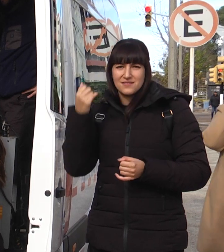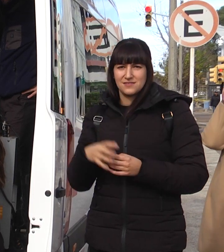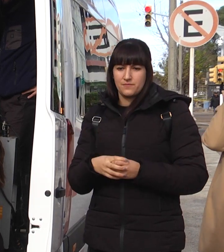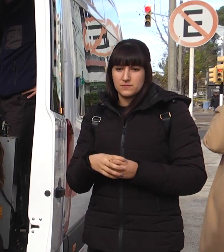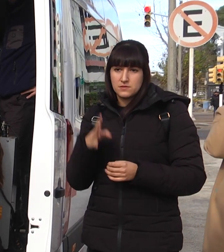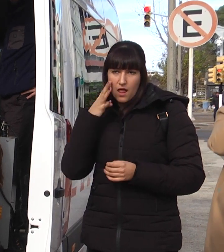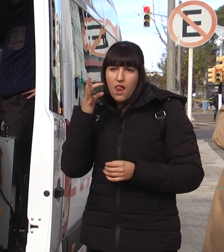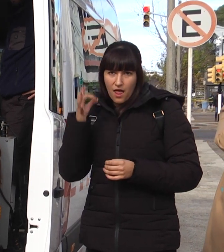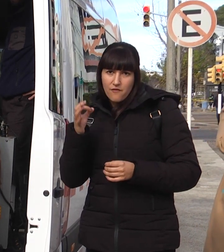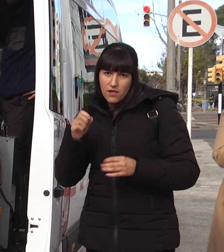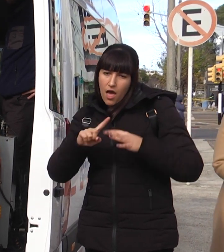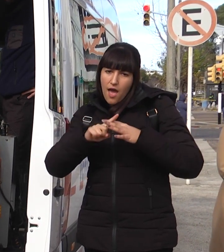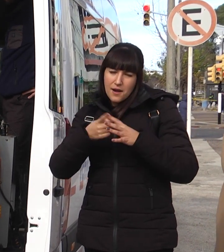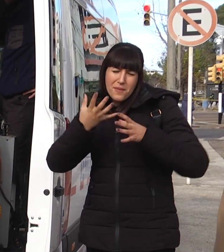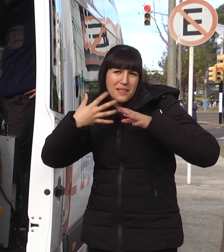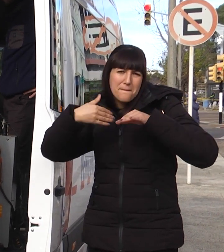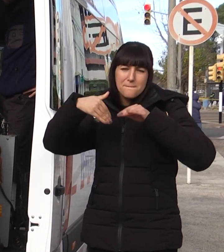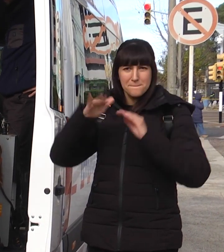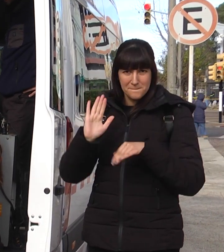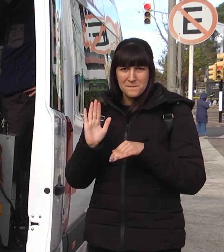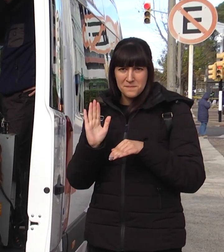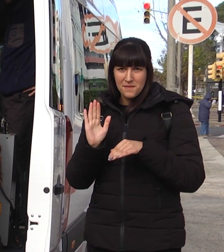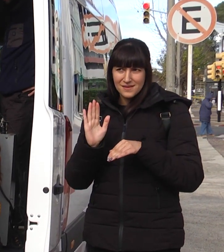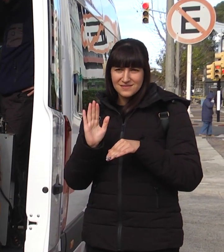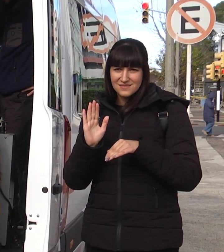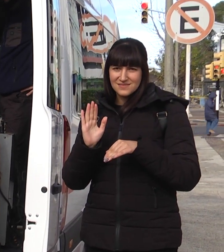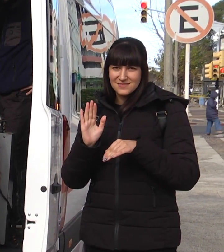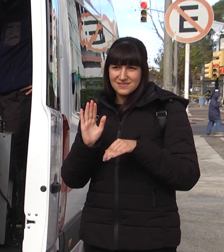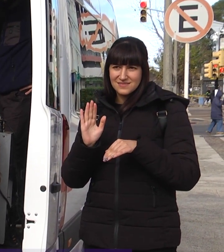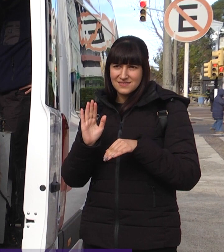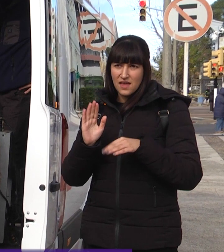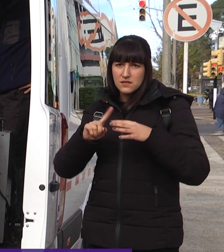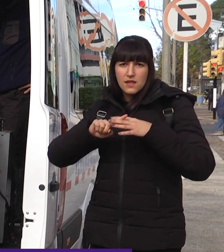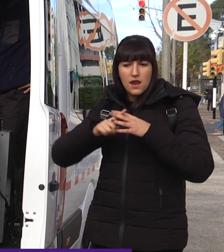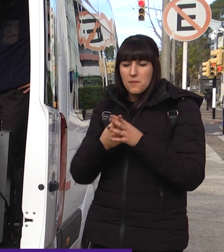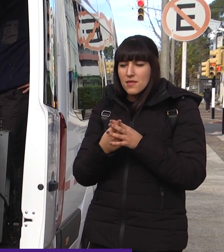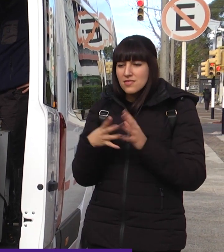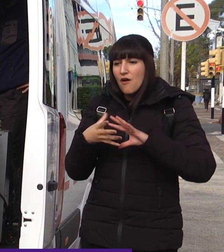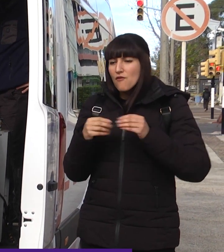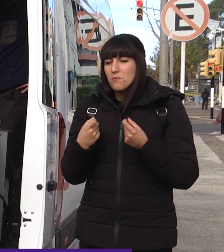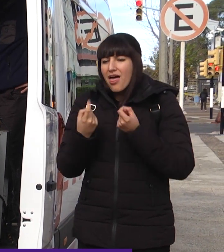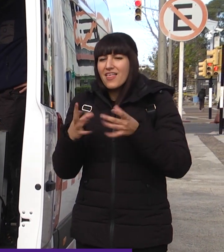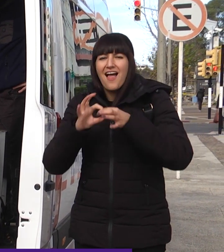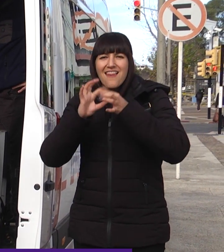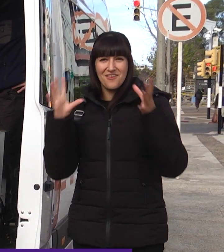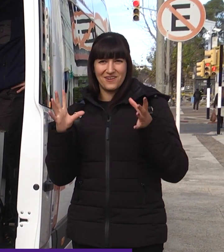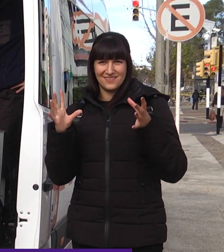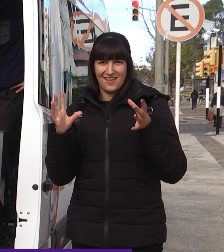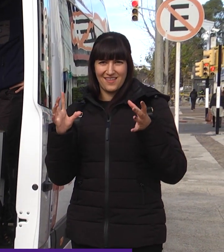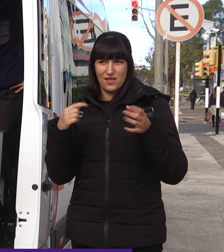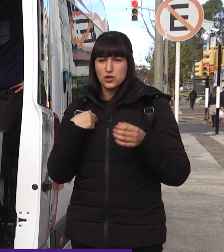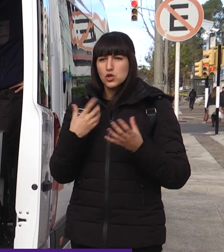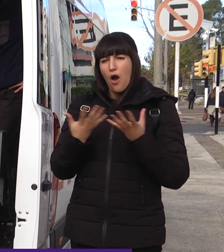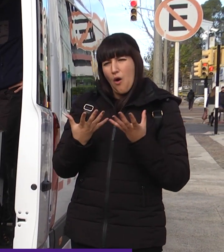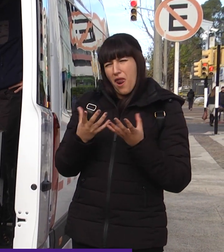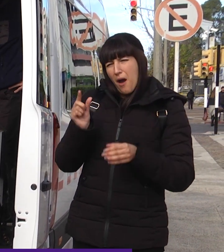más que una herramienta de llevar a Punto a Punto de en sí es Es una herramienta para la independencia No yo ahora actualmente no